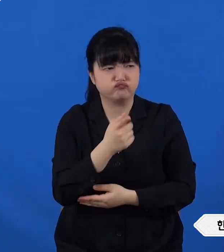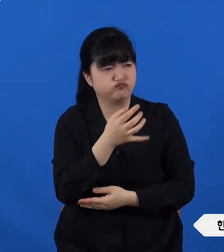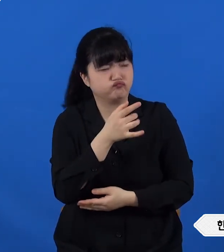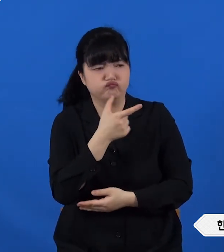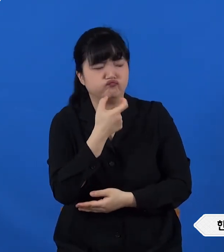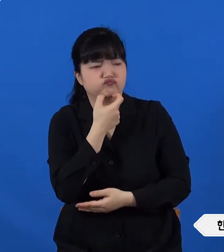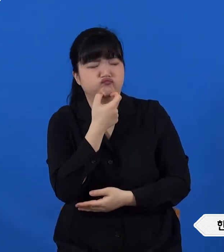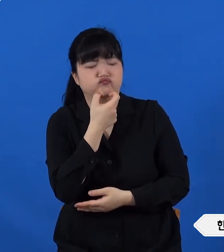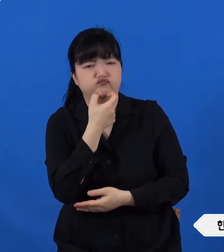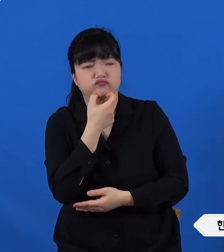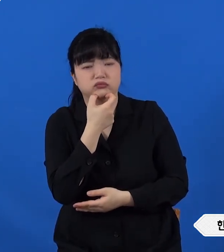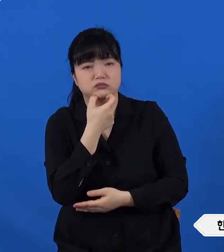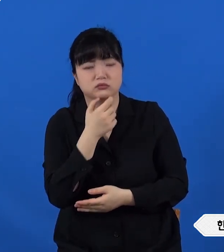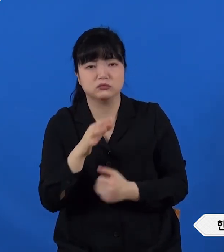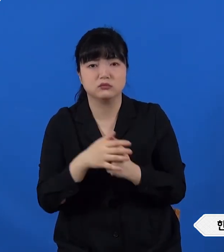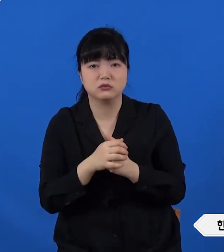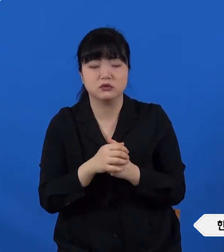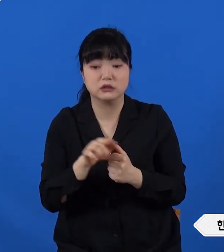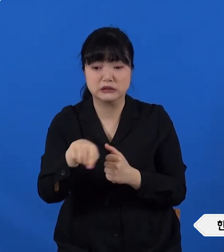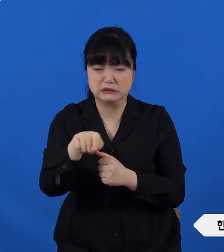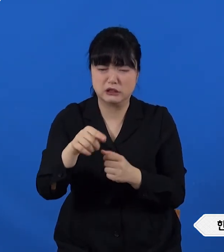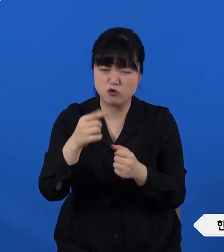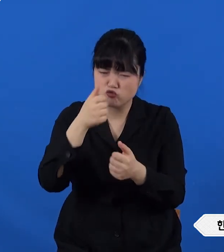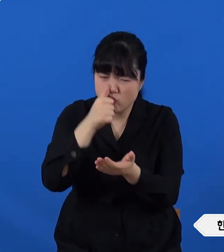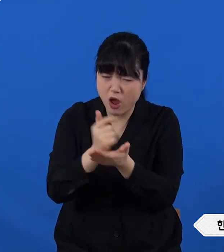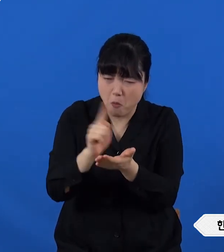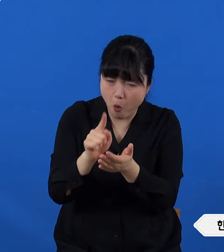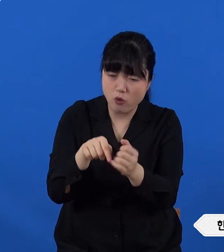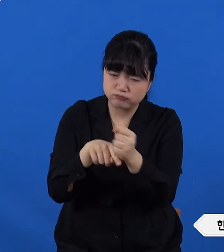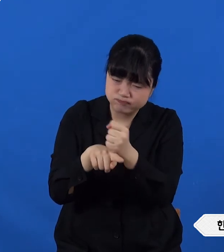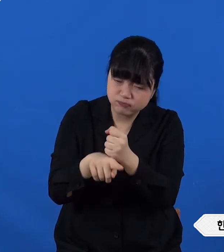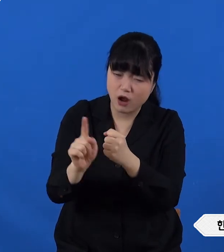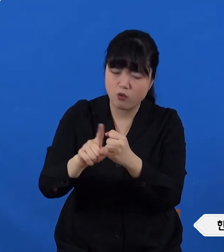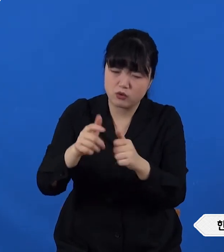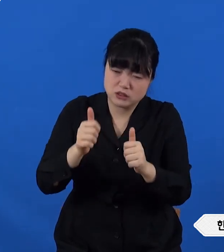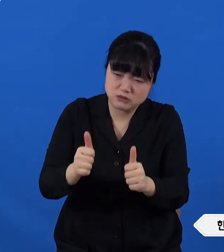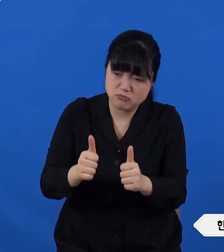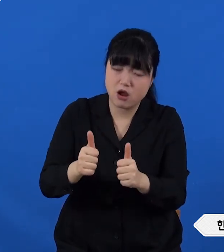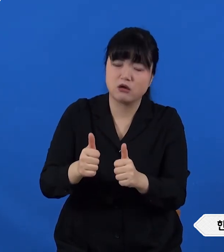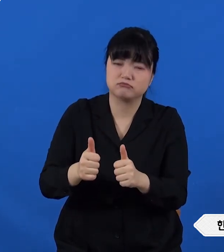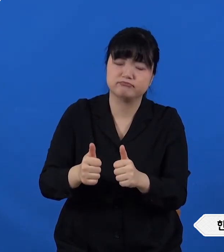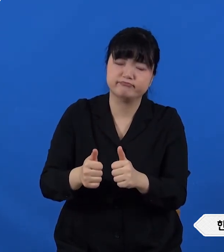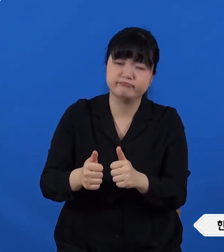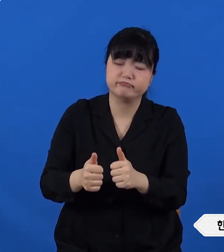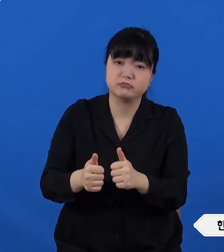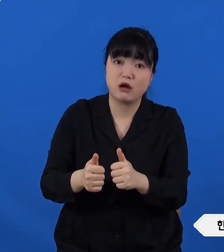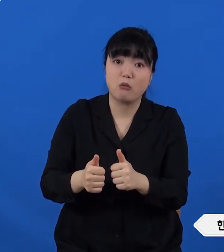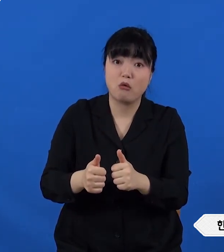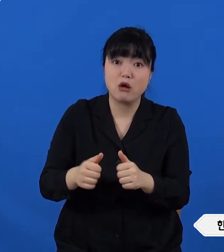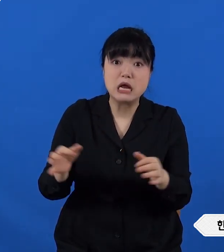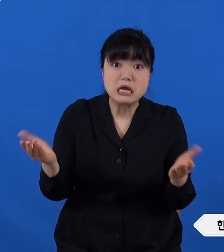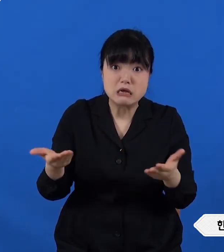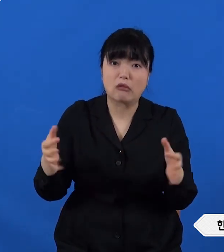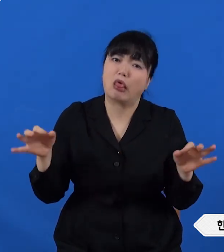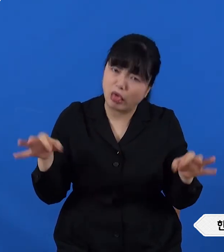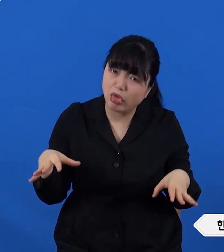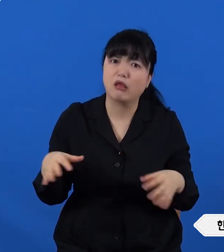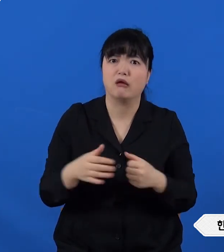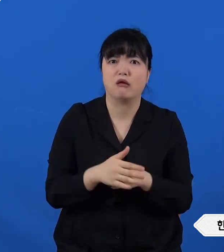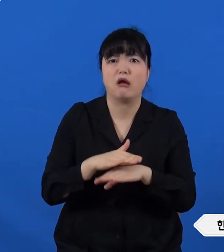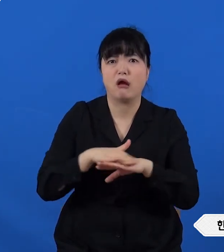넘겨주면, 그러면 그 사람들에게 그 죄를 물어서 응분의 심판을 가하면 일은 간단하게 끝날 수